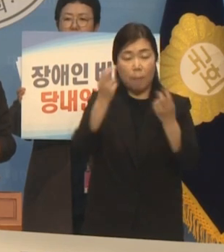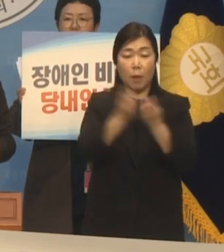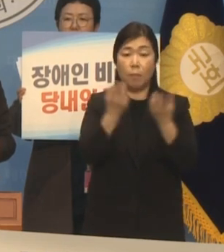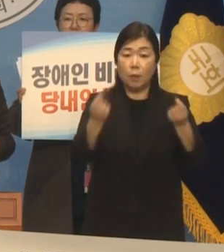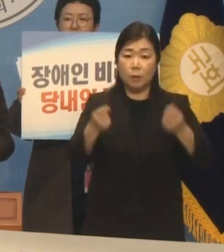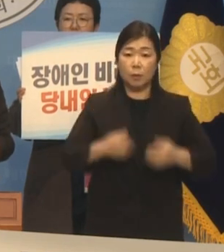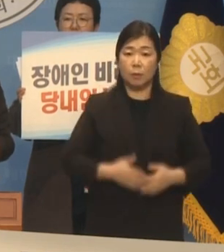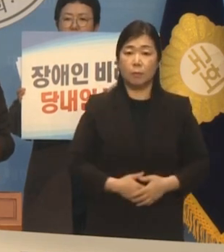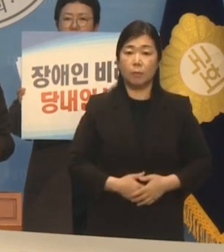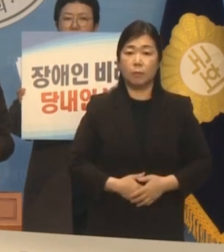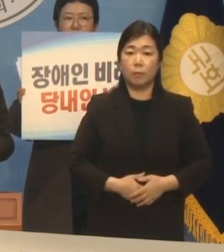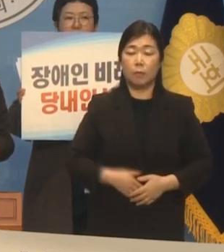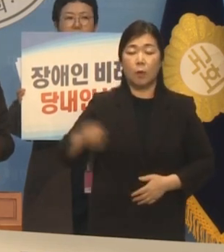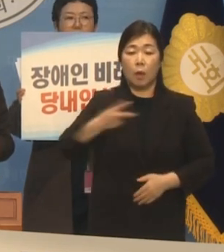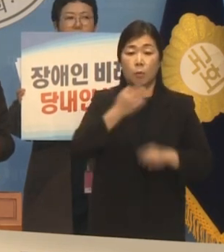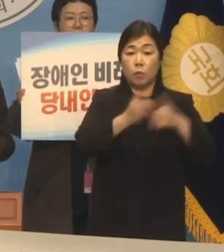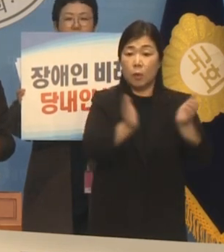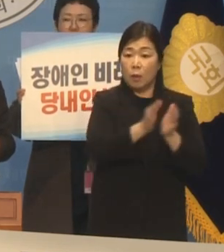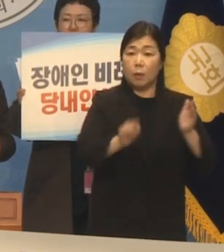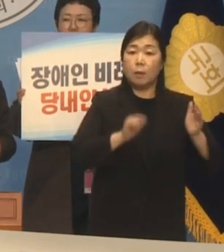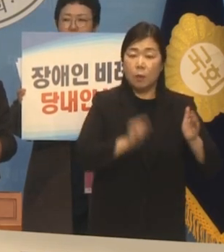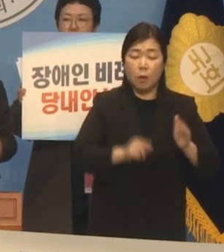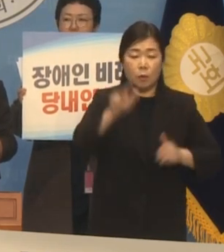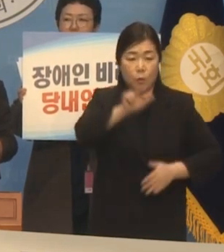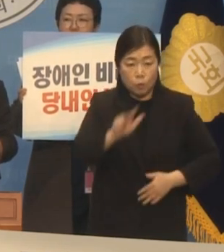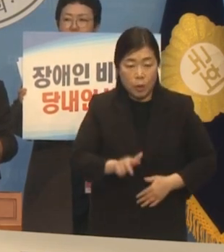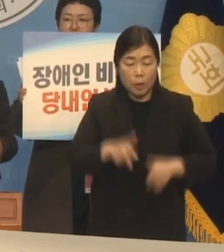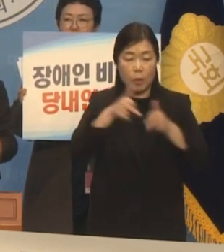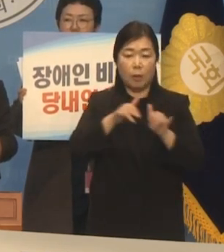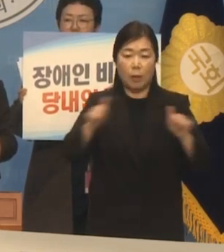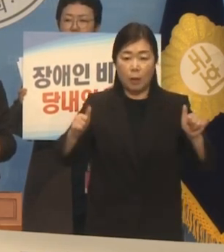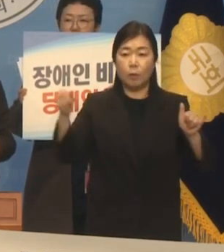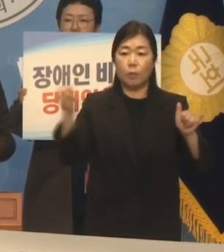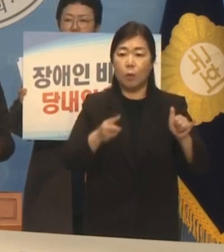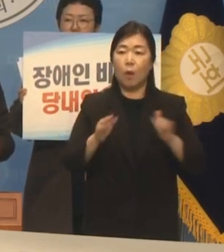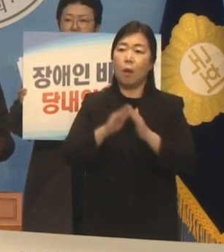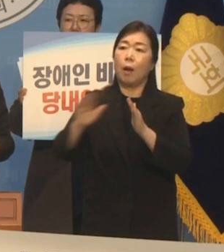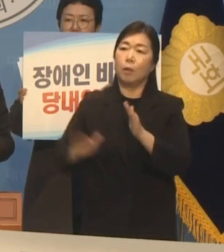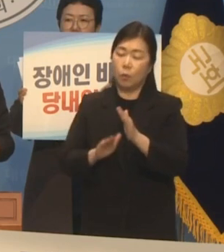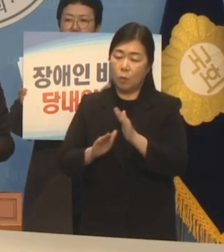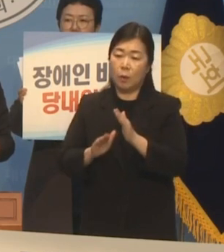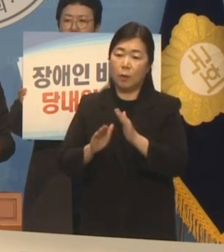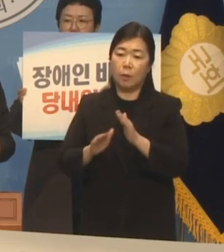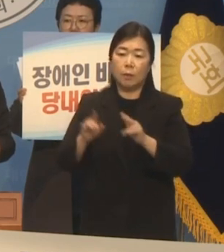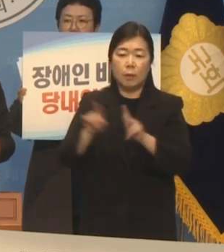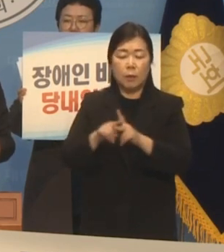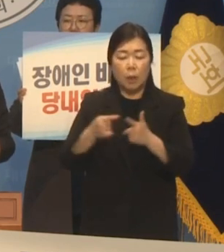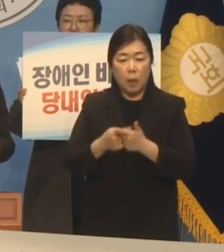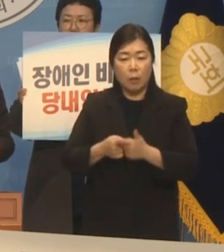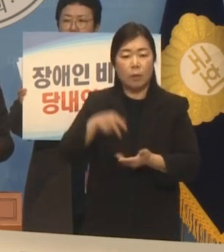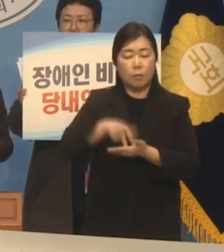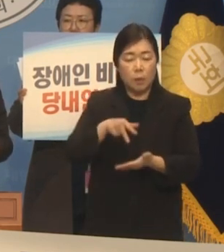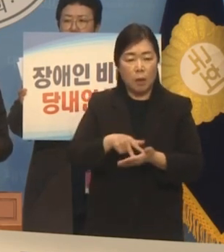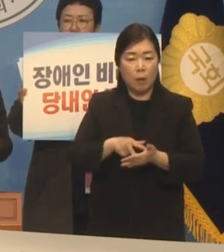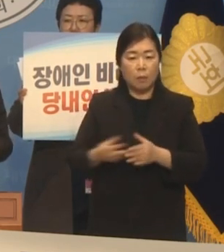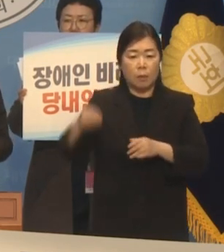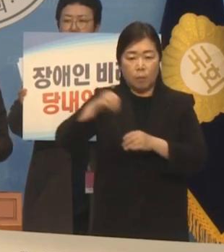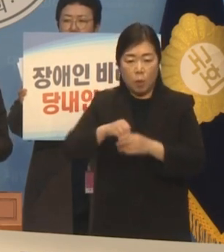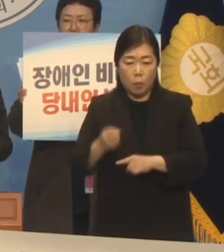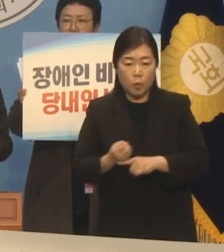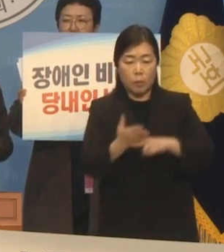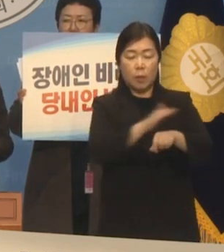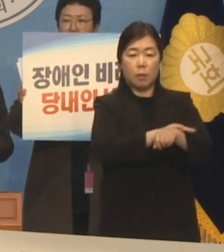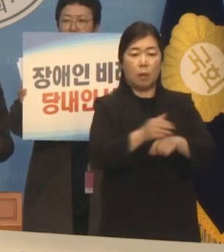또한 더불어민주당에서는 전국의 장애인과 그 가족들의 이해와 요구를 대변할 수